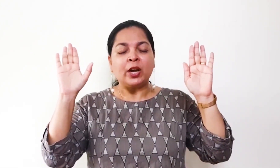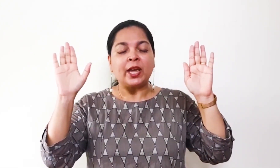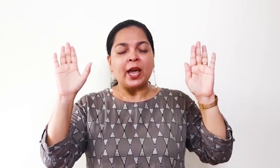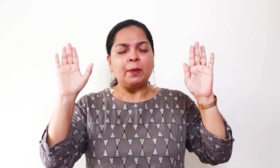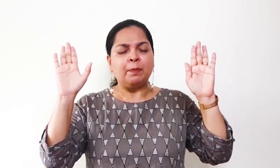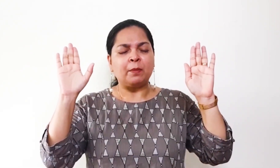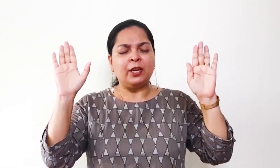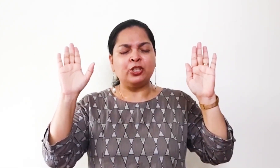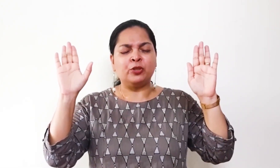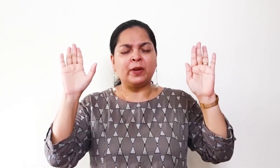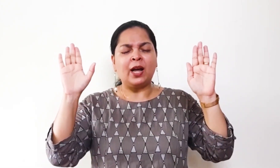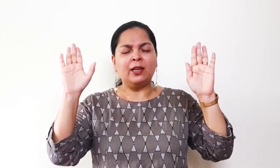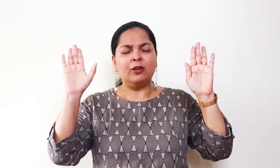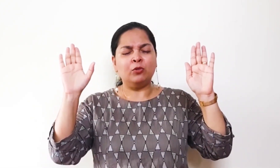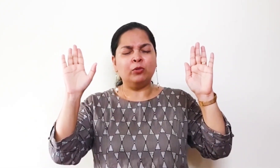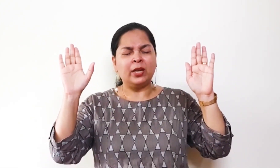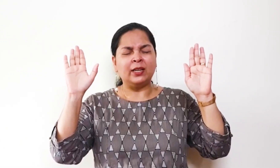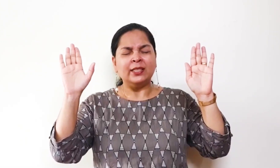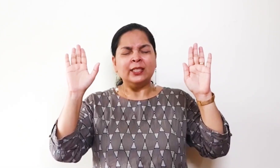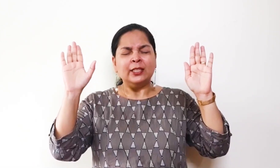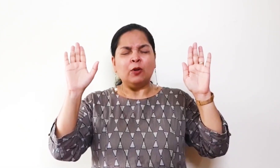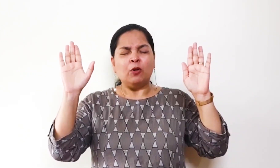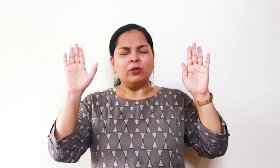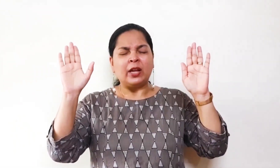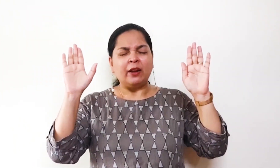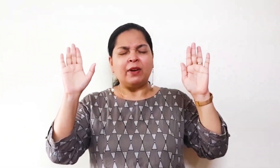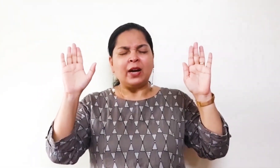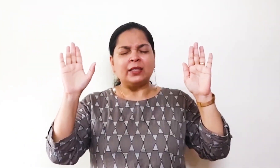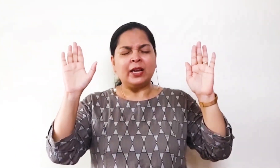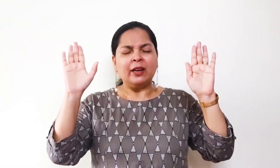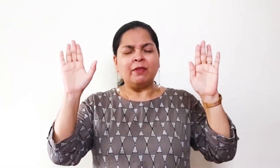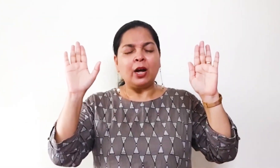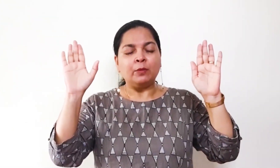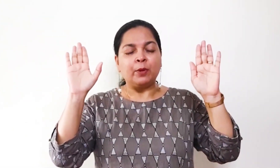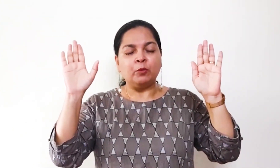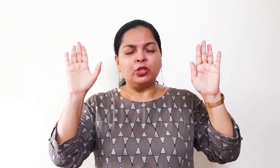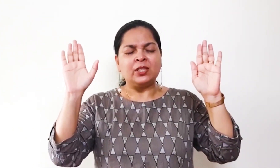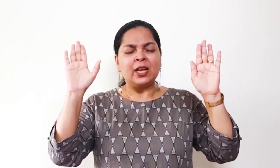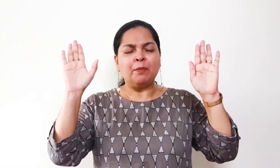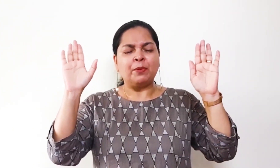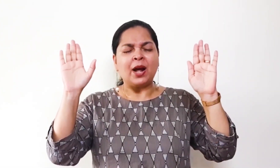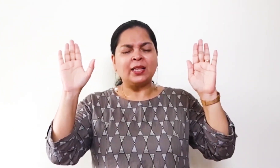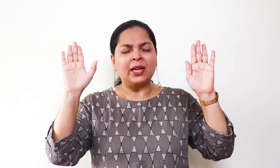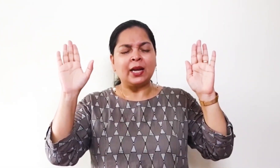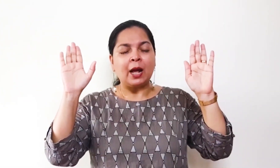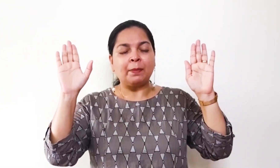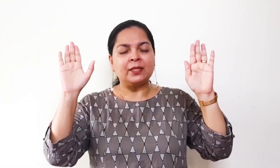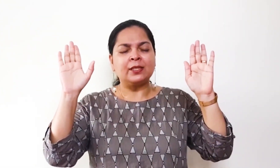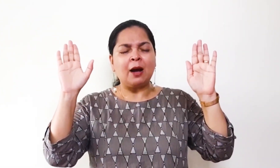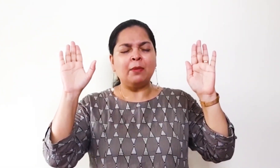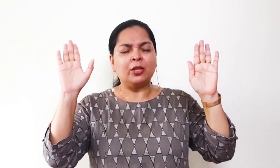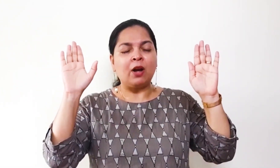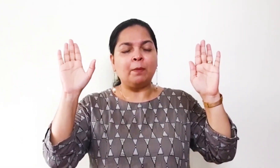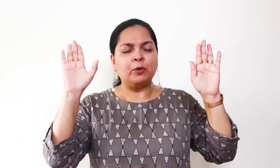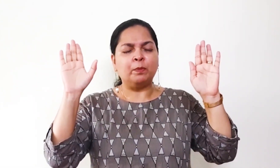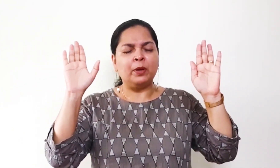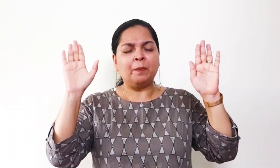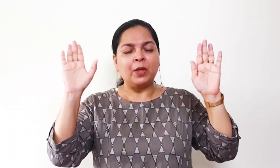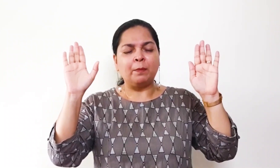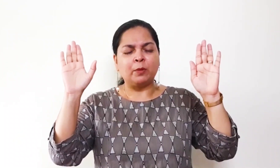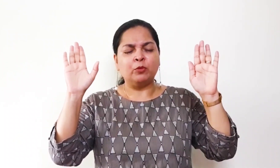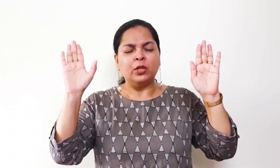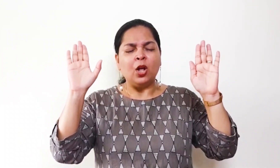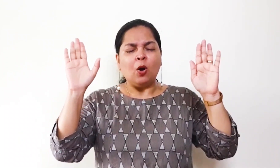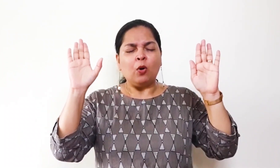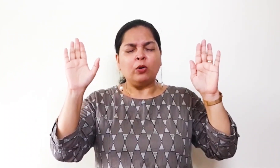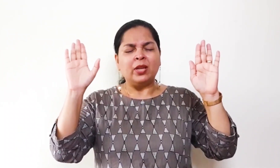है, ये चंगे हैं परमेश्वर, हालेलुया। ओ धन्यवाद, धन्यवाद प्रभु। जैसे हम प्रार्थना करें आपका सामर्थ्य वहां पर